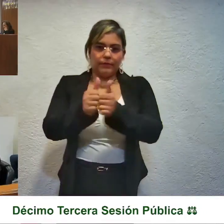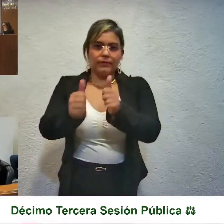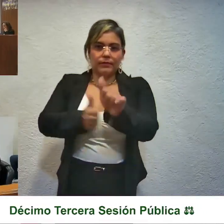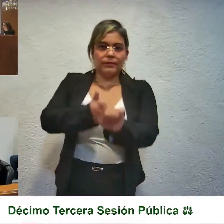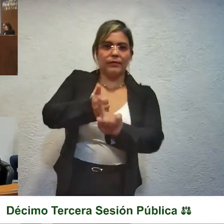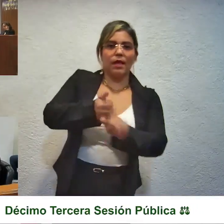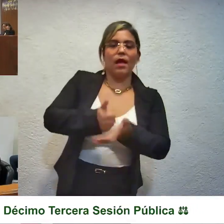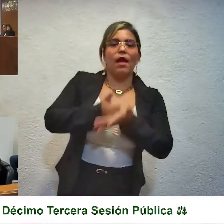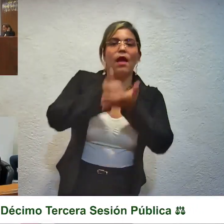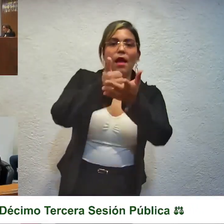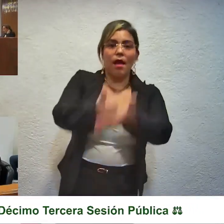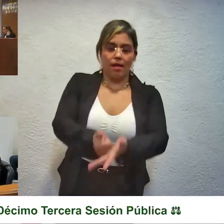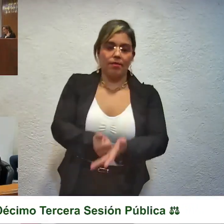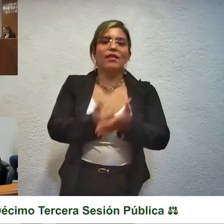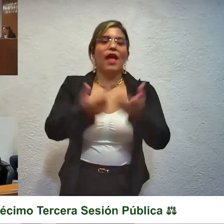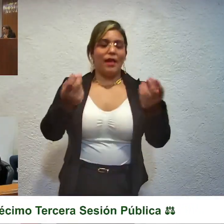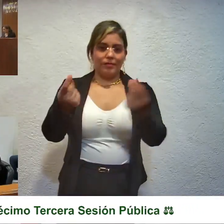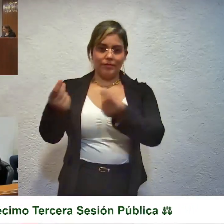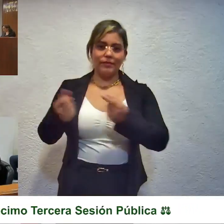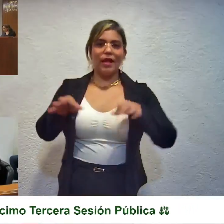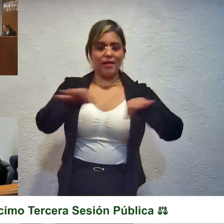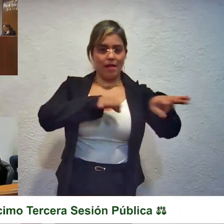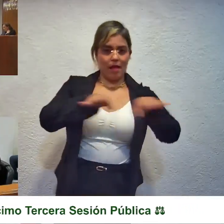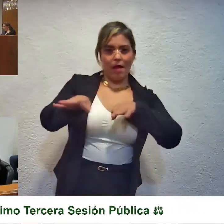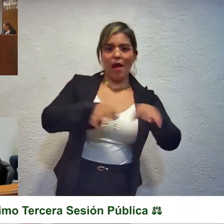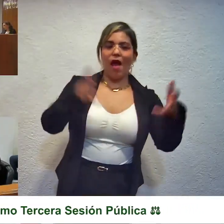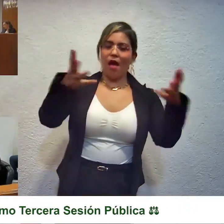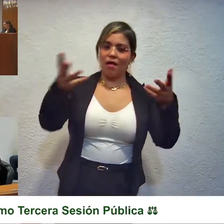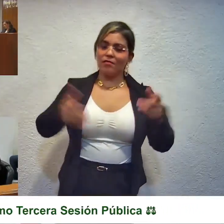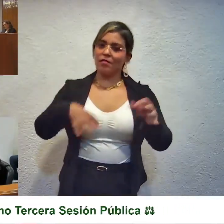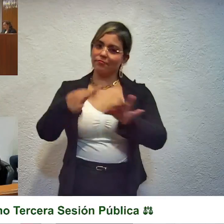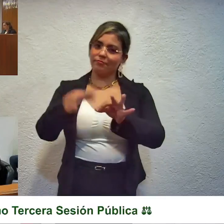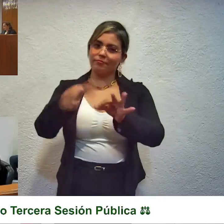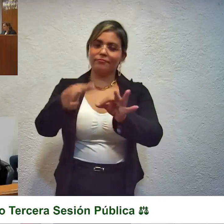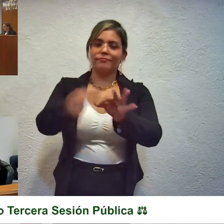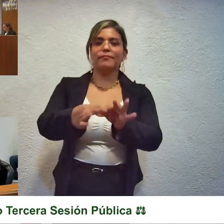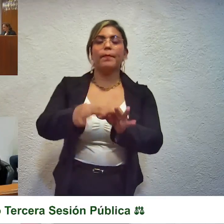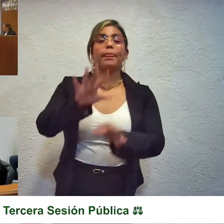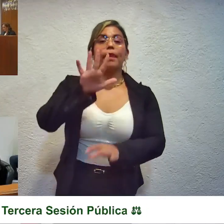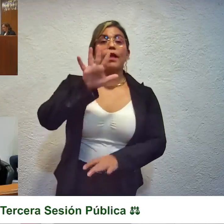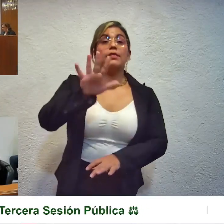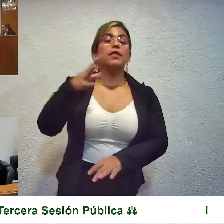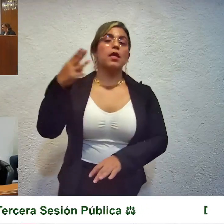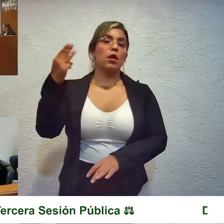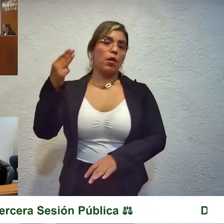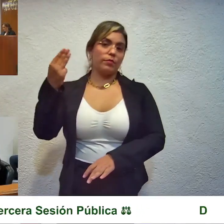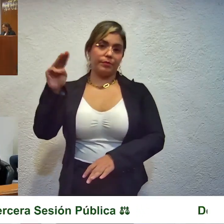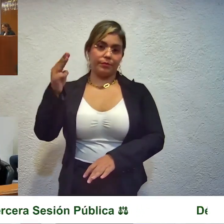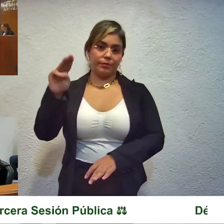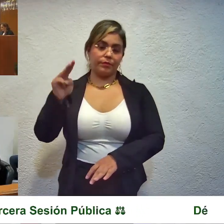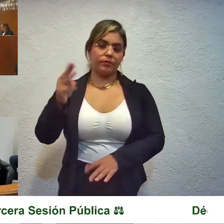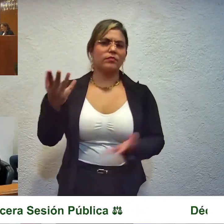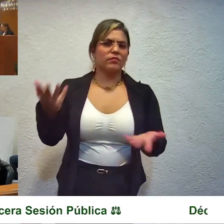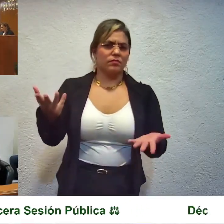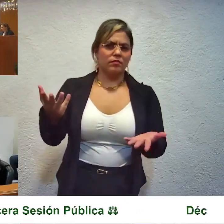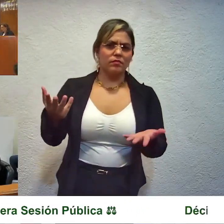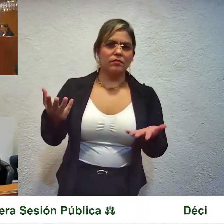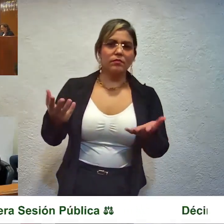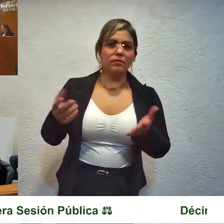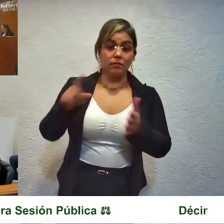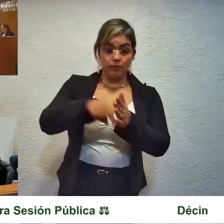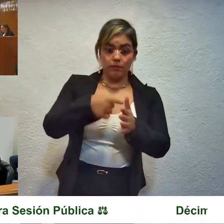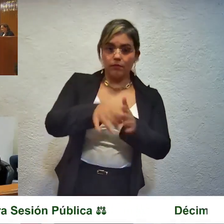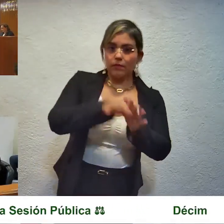ayuntamiento en la realización de dichas actividades. Por escrito de 5 de mayo, el ayuntamiento informó de la imposibilidad de realizar la